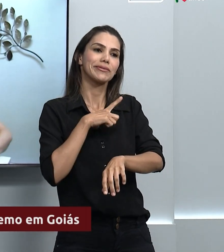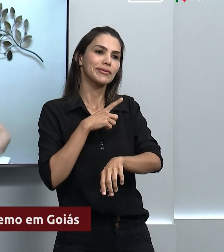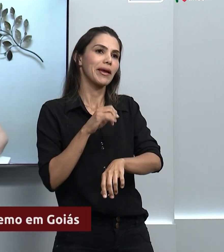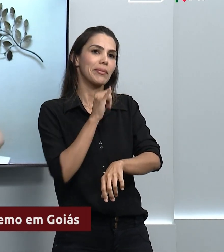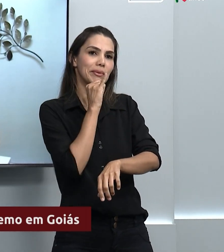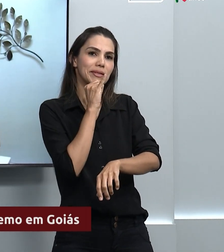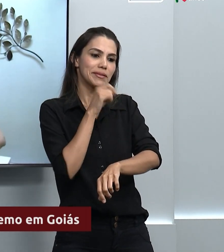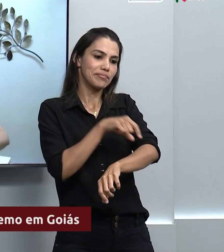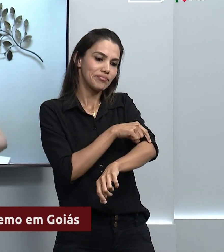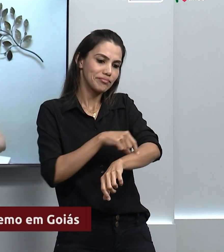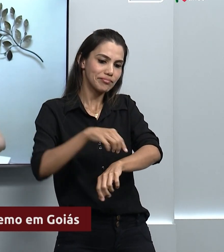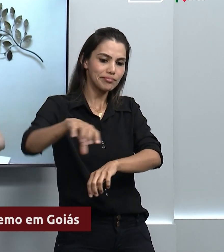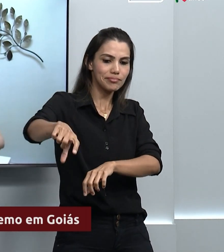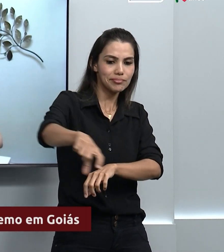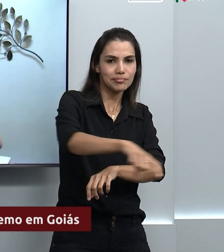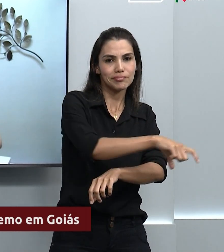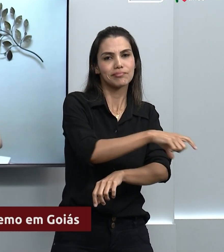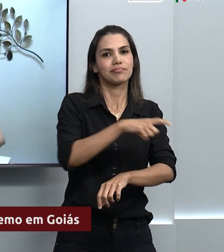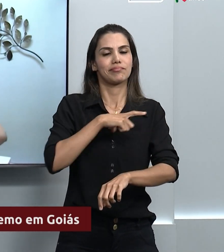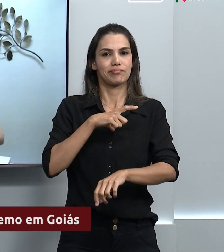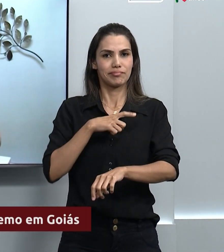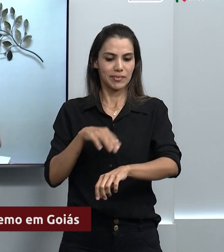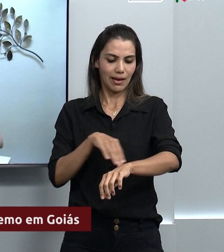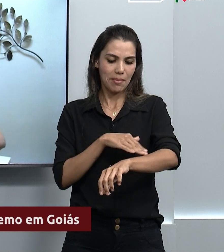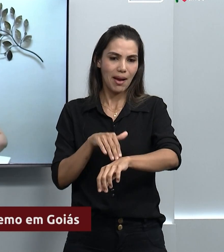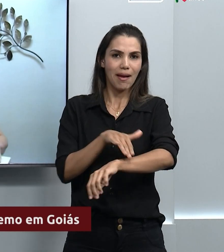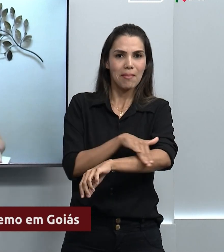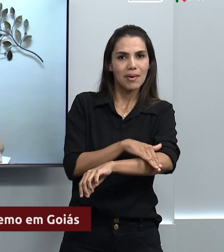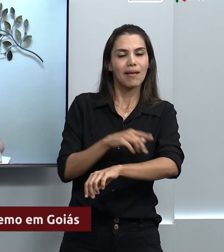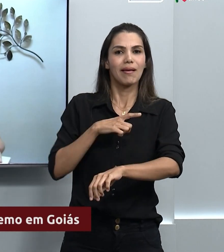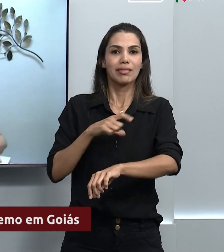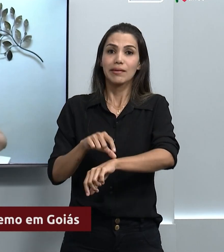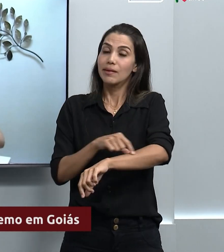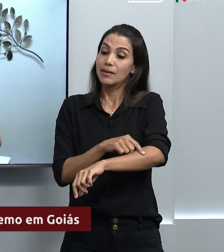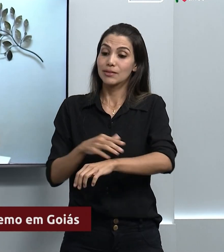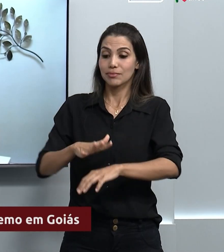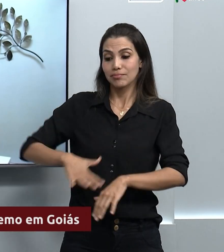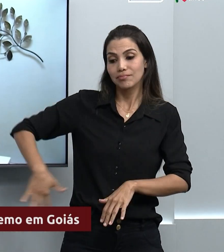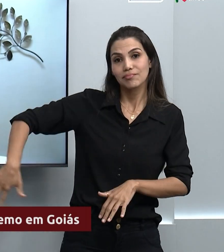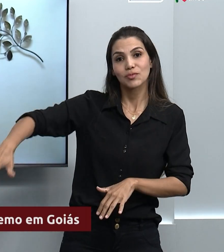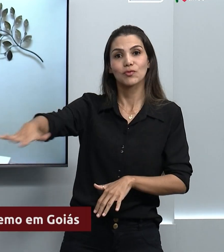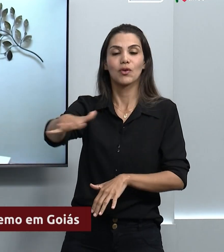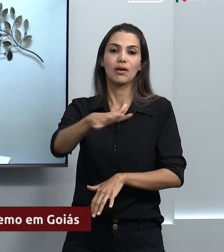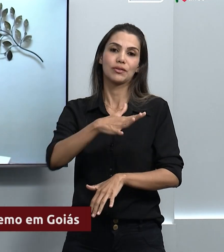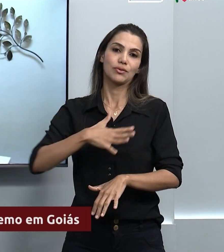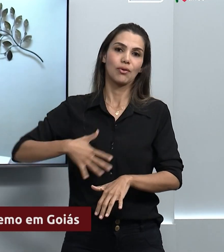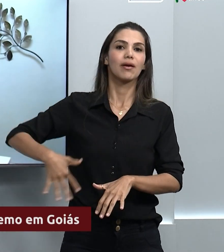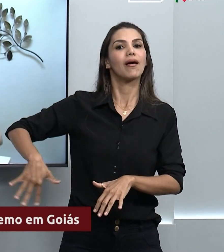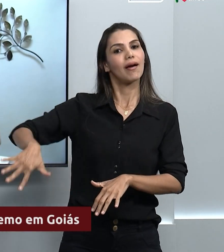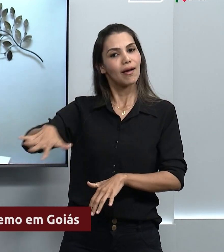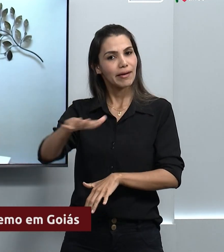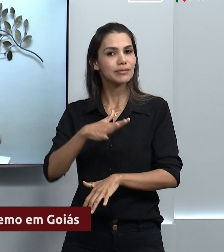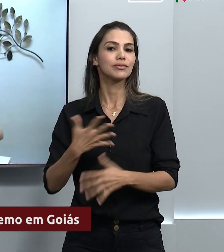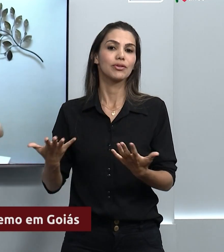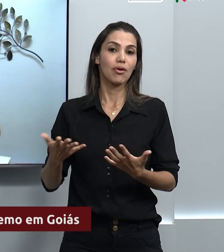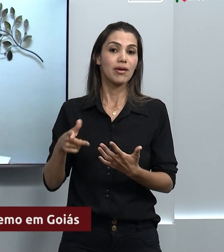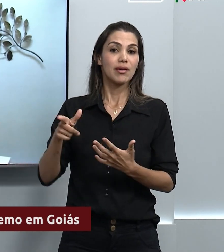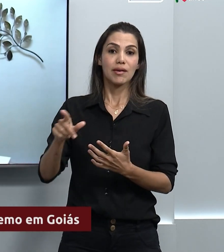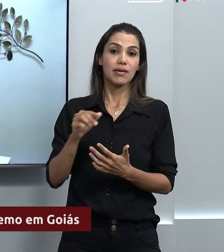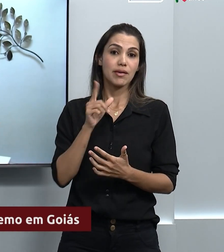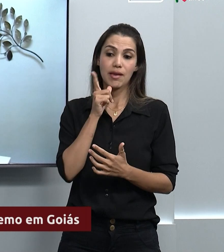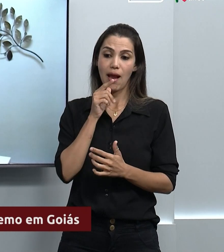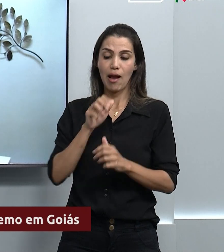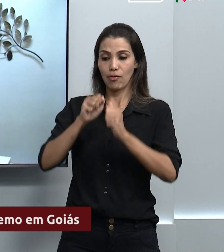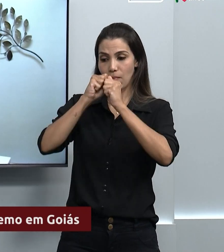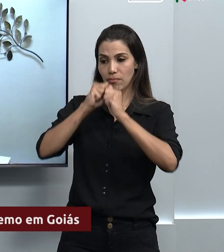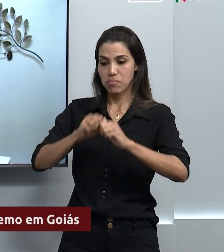eu coloco toda uma estrutura de calçadas, eu tenho um asfaltamento e isso diminui e faz com que essa água tenha que correr por